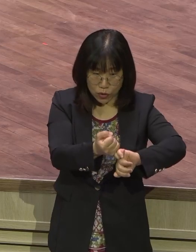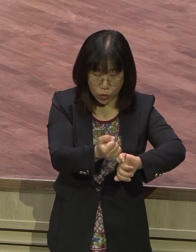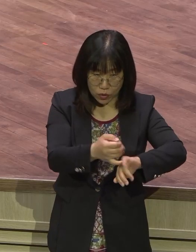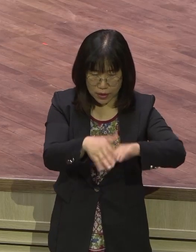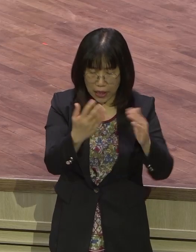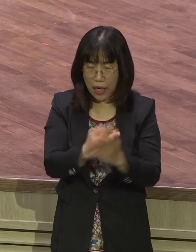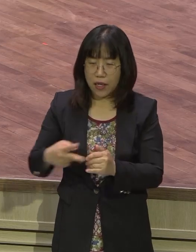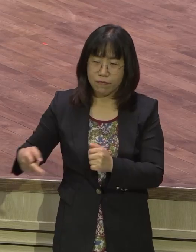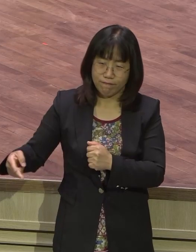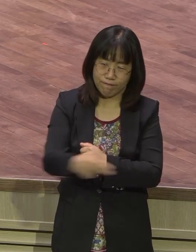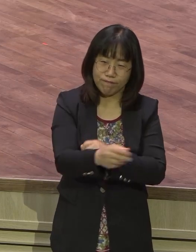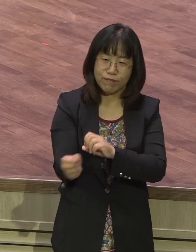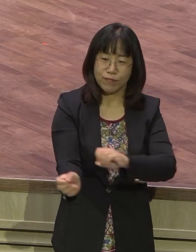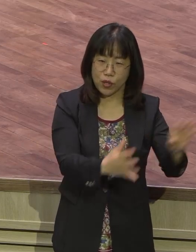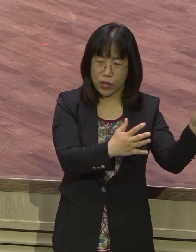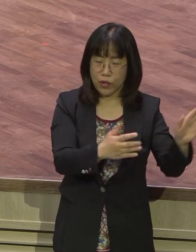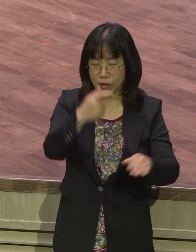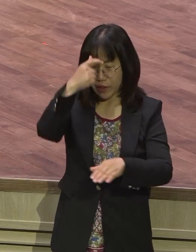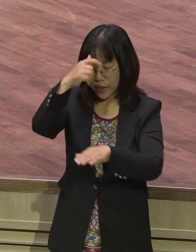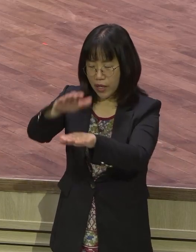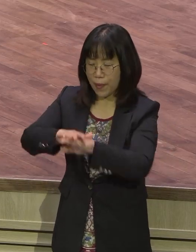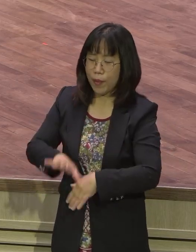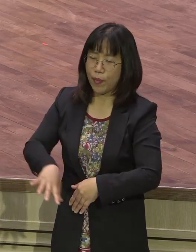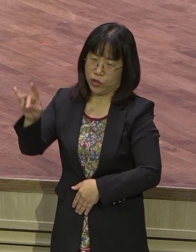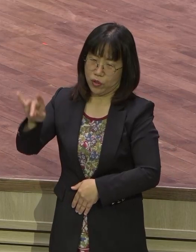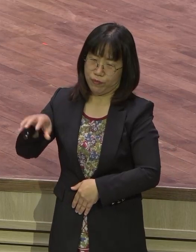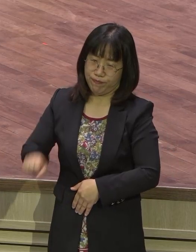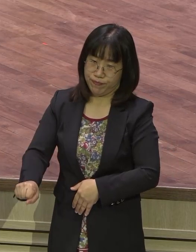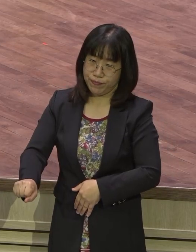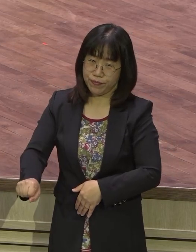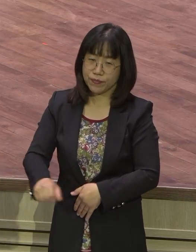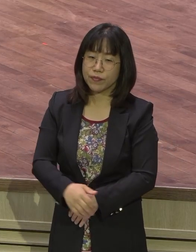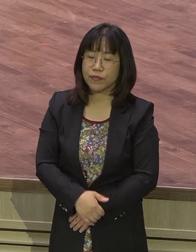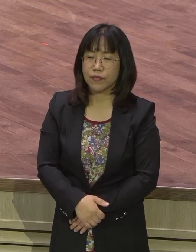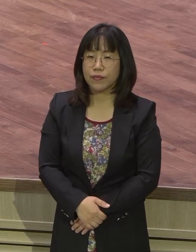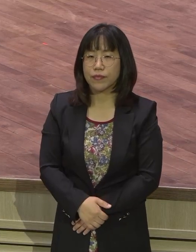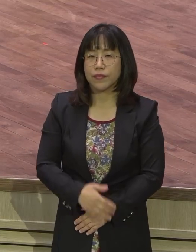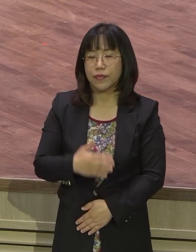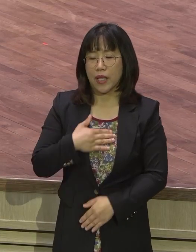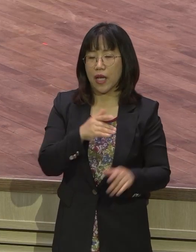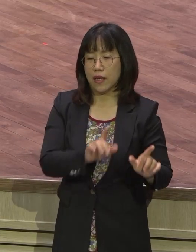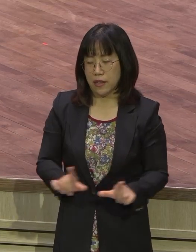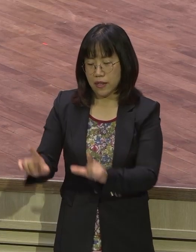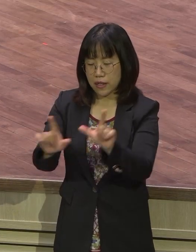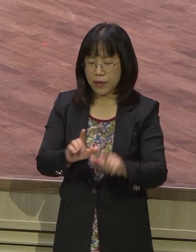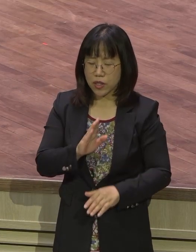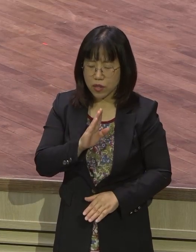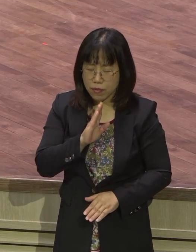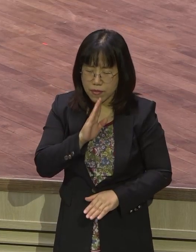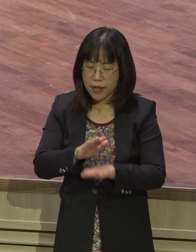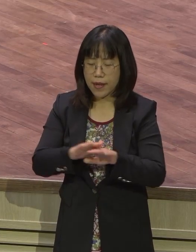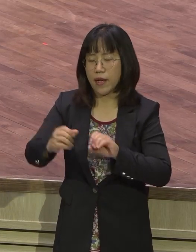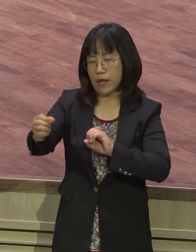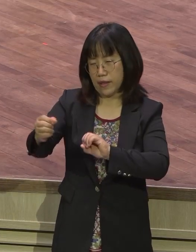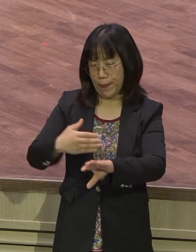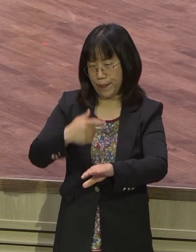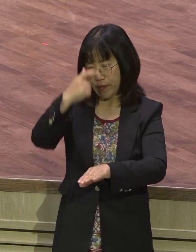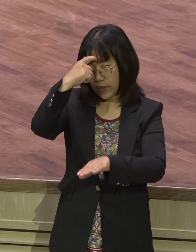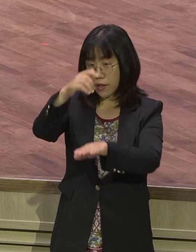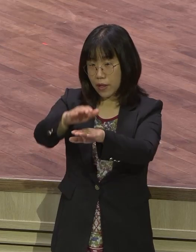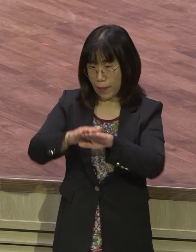예배 중심으로 왜냐 그 예배를 통해서 내 인생에 참된 해답을 찾기 때문에 예배